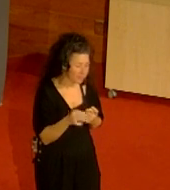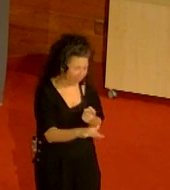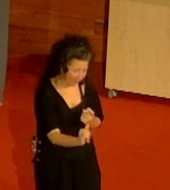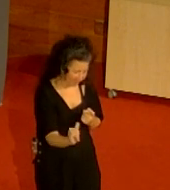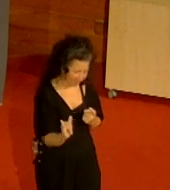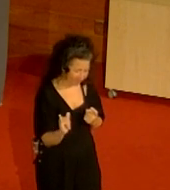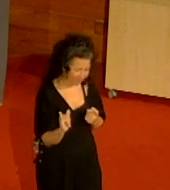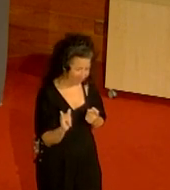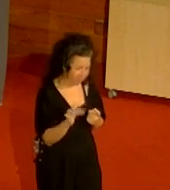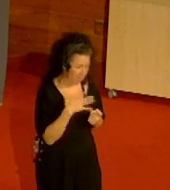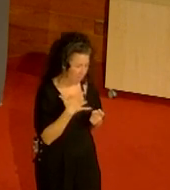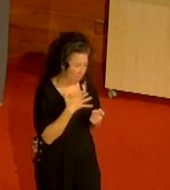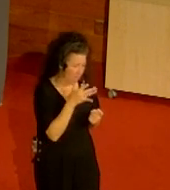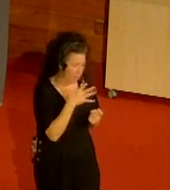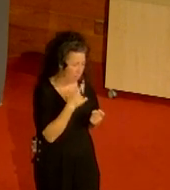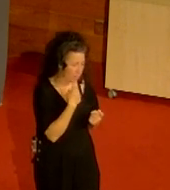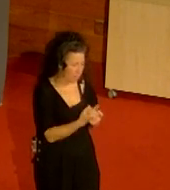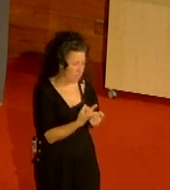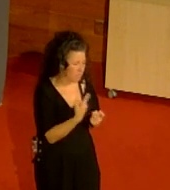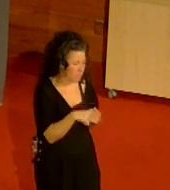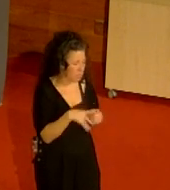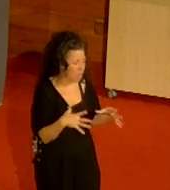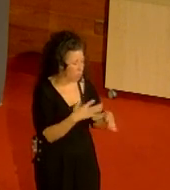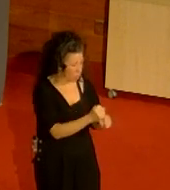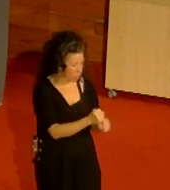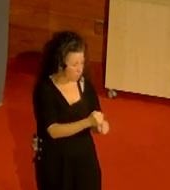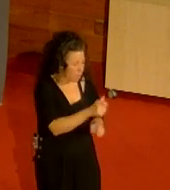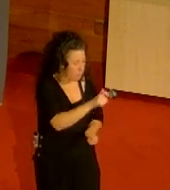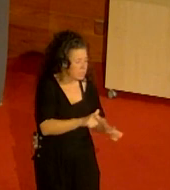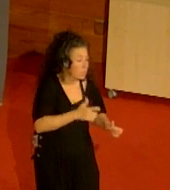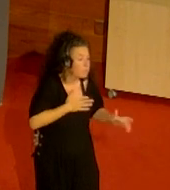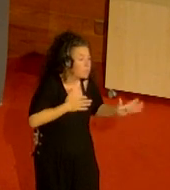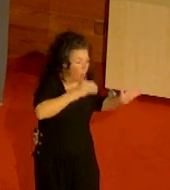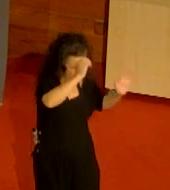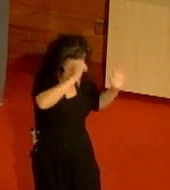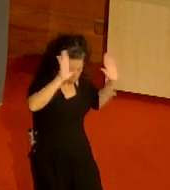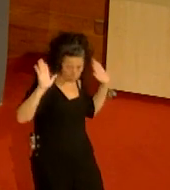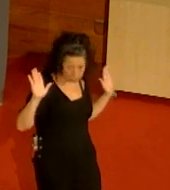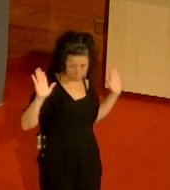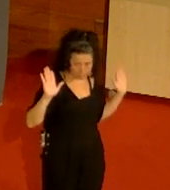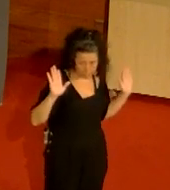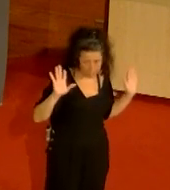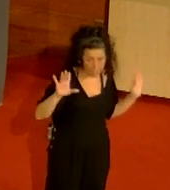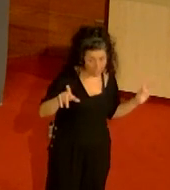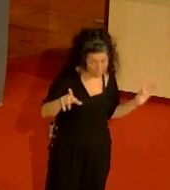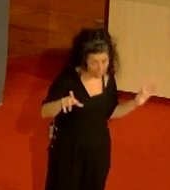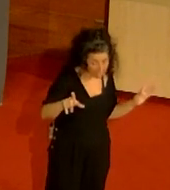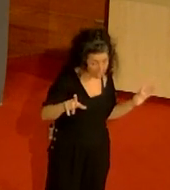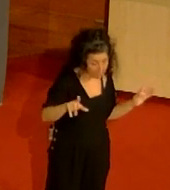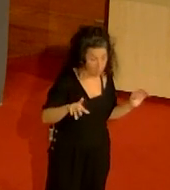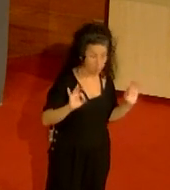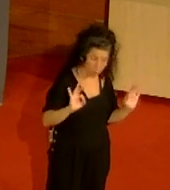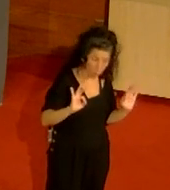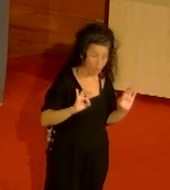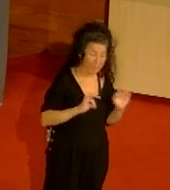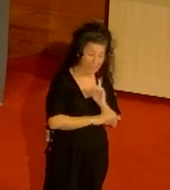ahora te podría decir pues, cosas concretas, ¿no? De gente que yo creo que a mí me parece. Seguramente no tendrías que hacerme caso como buen ejercicio crítico y tendrías